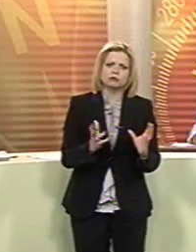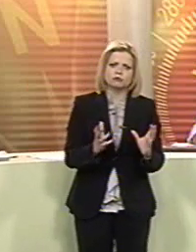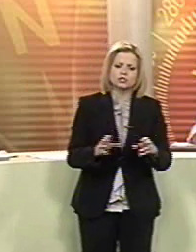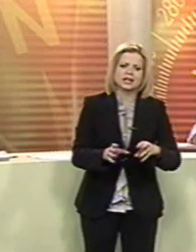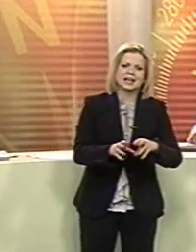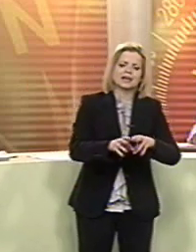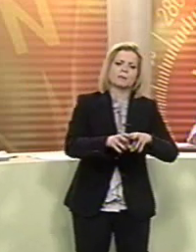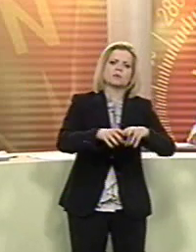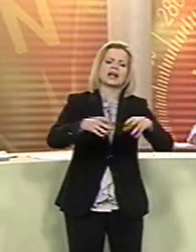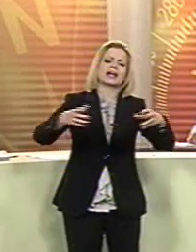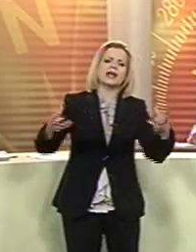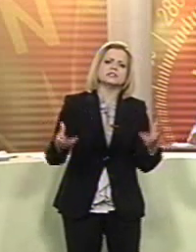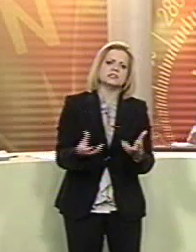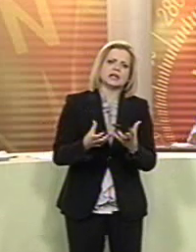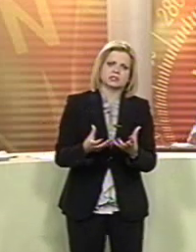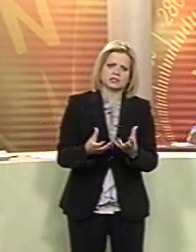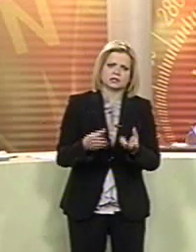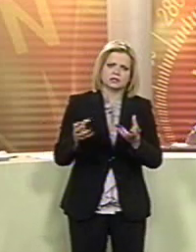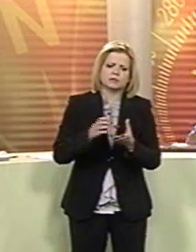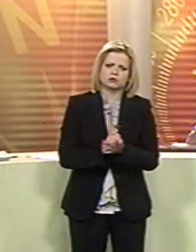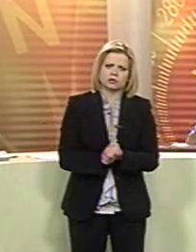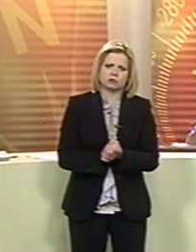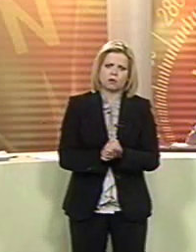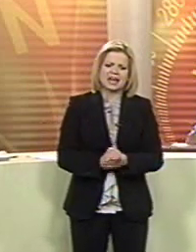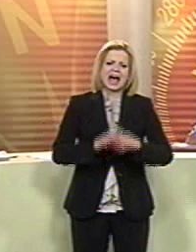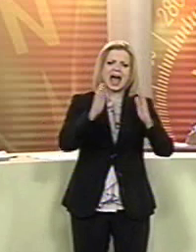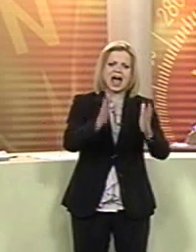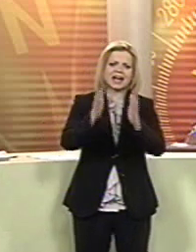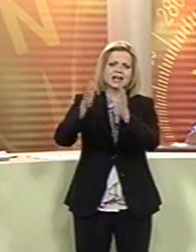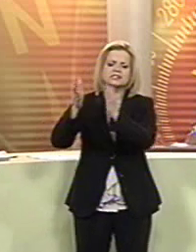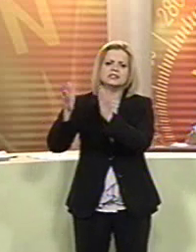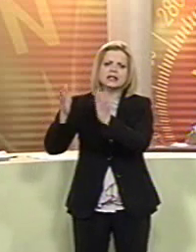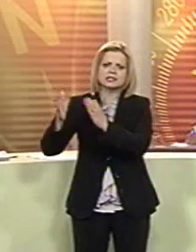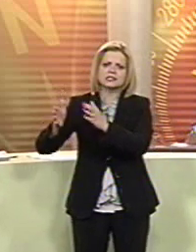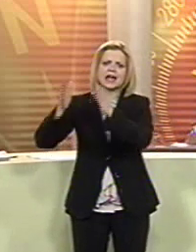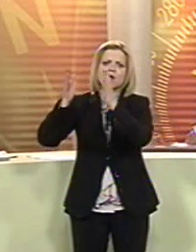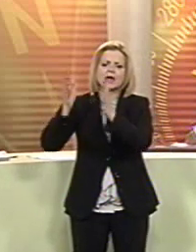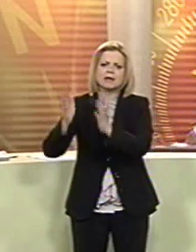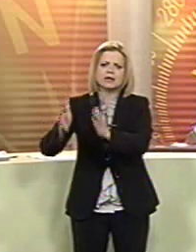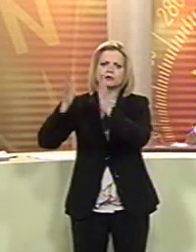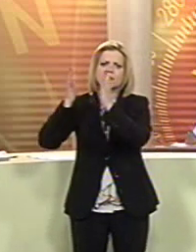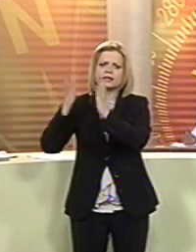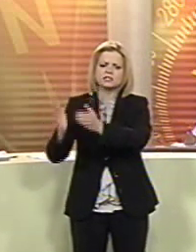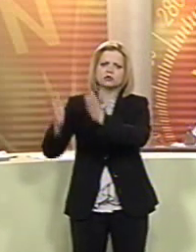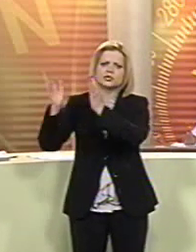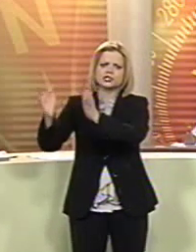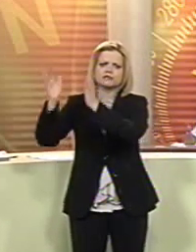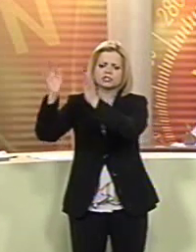traduz na própria residência da pessoa natural. A residência é o elemento, é o requisito objetivo que